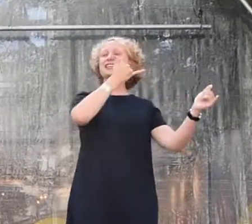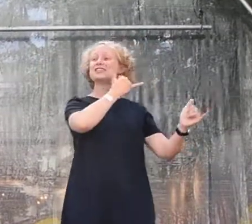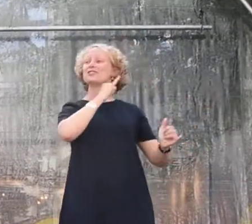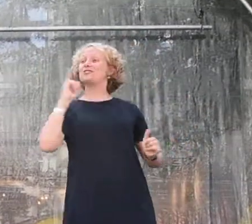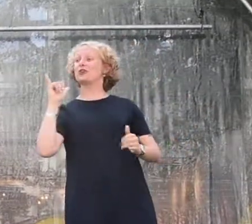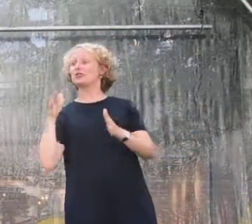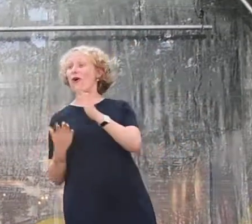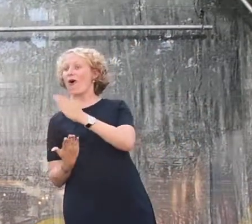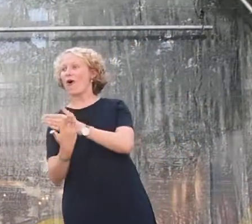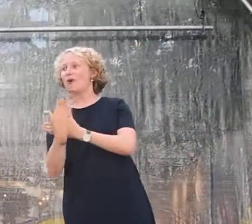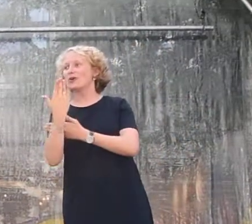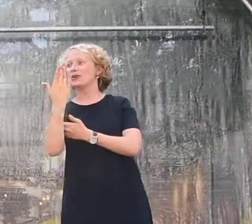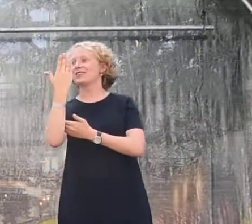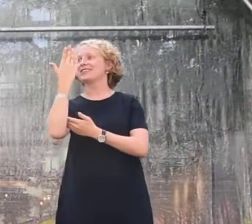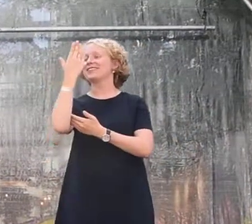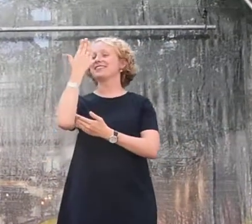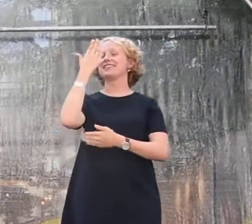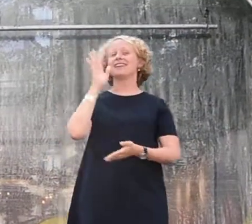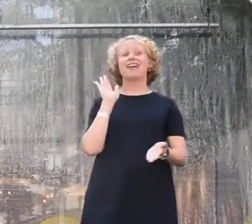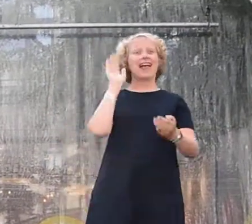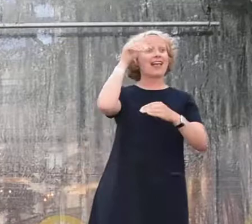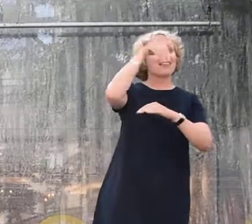altijd feest tot 's ochtends vroeg.